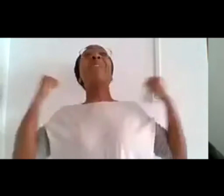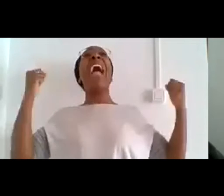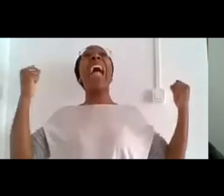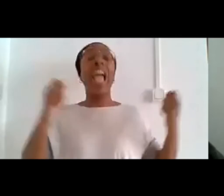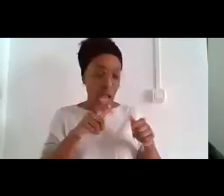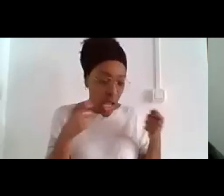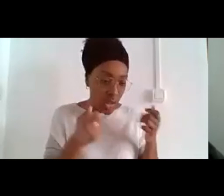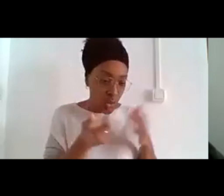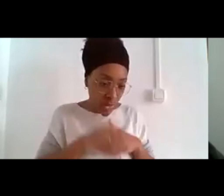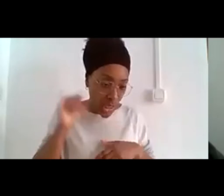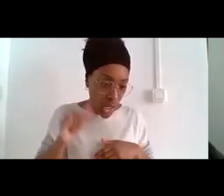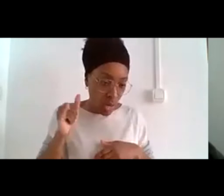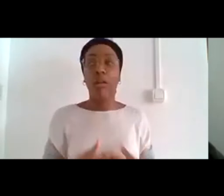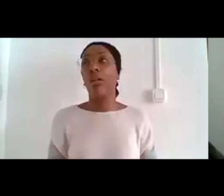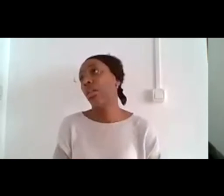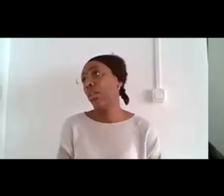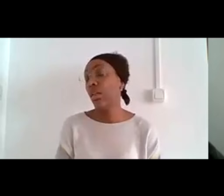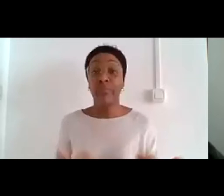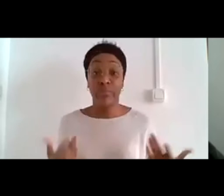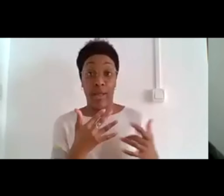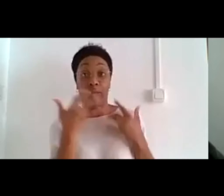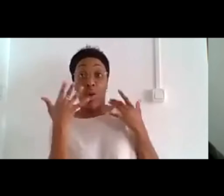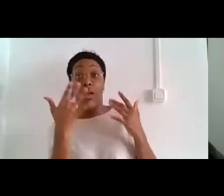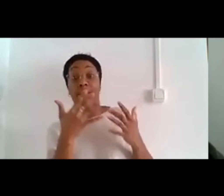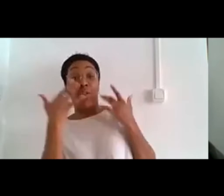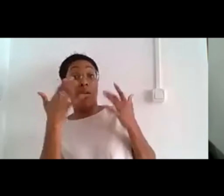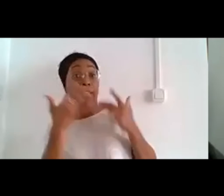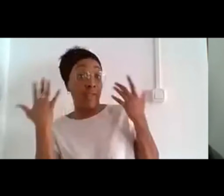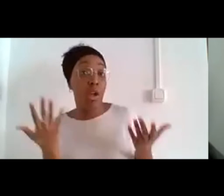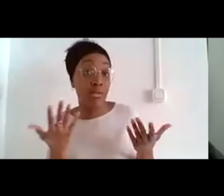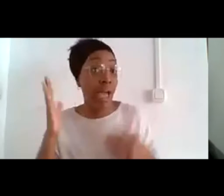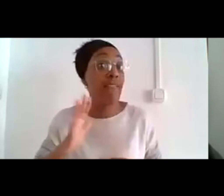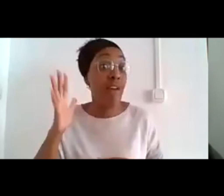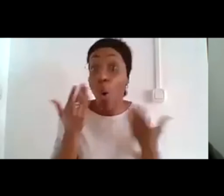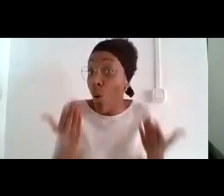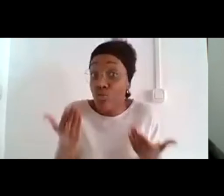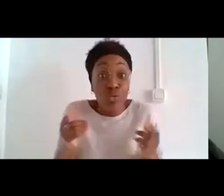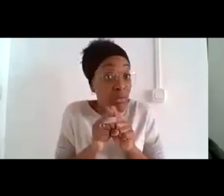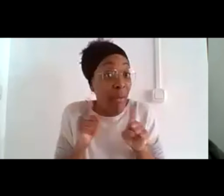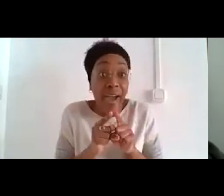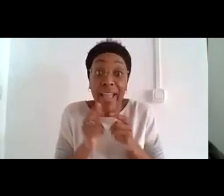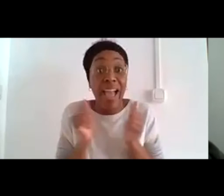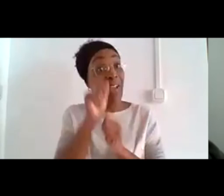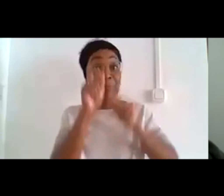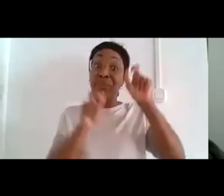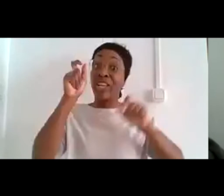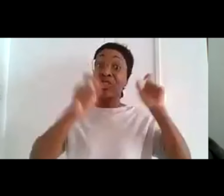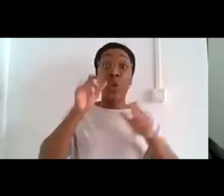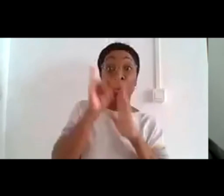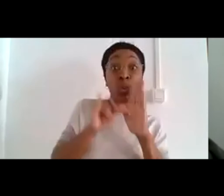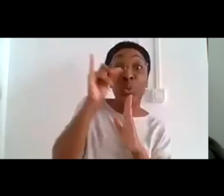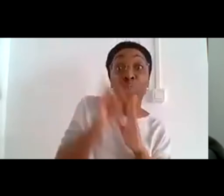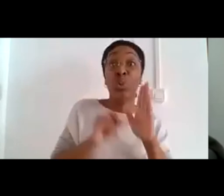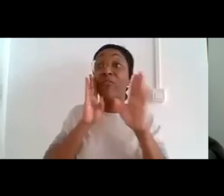de l'esclavage. Parce qu'en fait, on n'est plus libre, on est lié par cela. Et heureusement, merci Jésus, parce qu'il nous délivre de